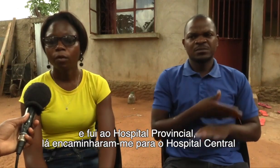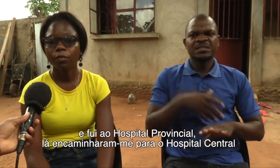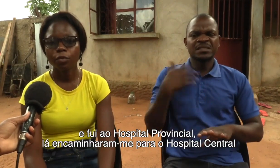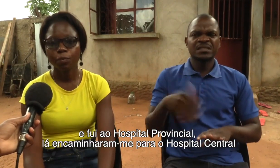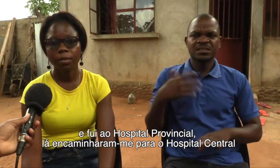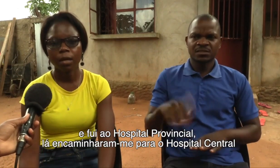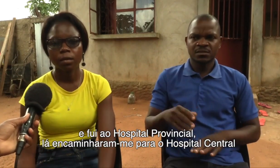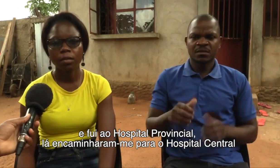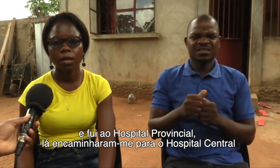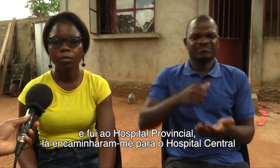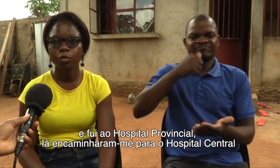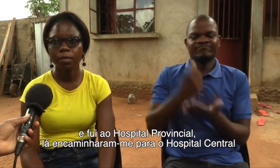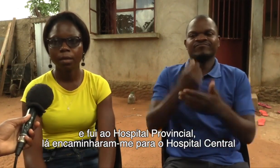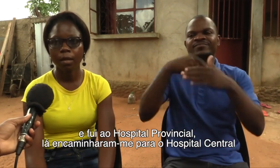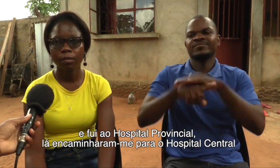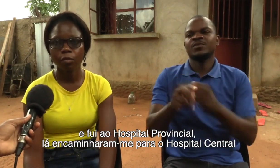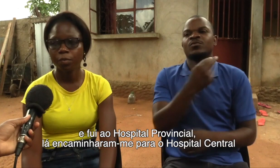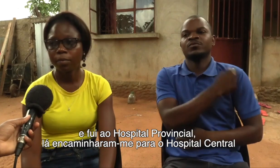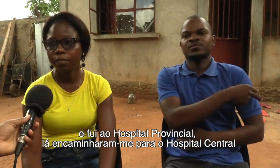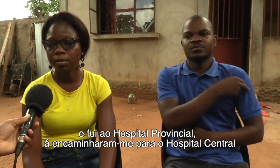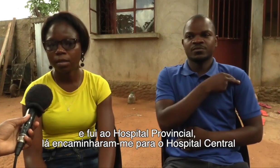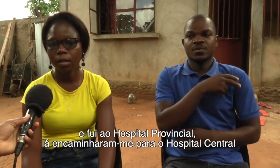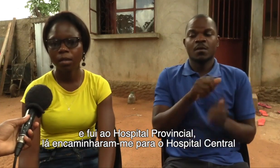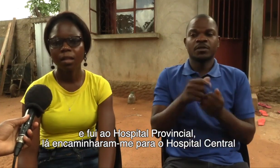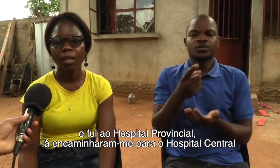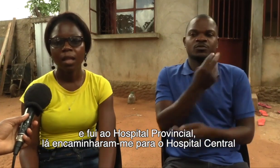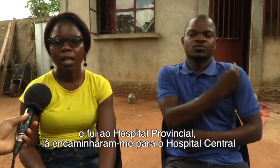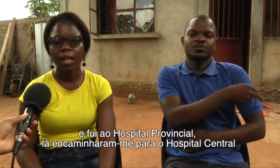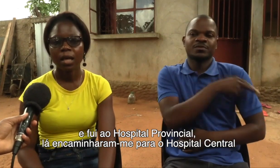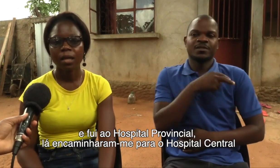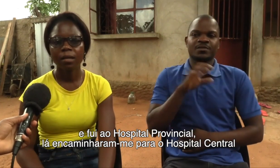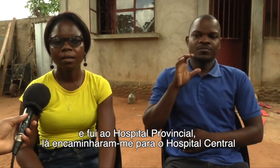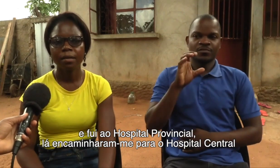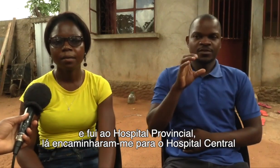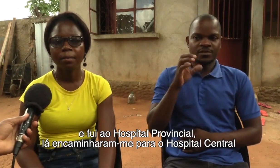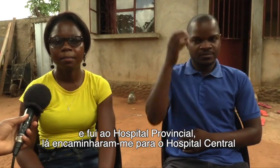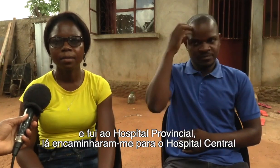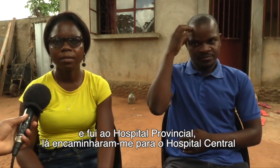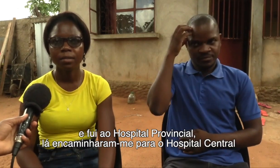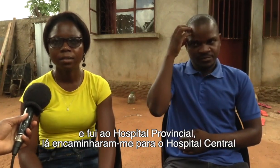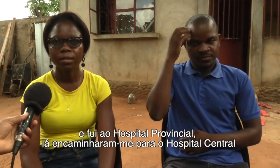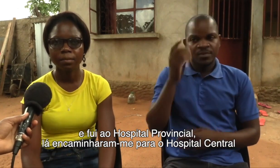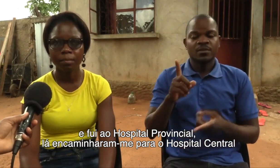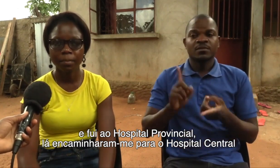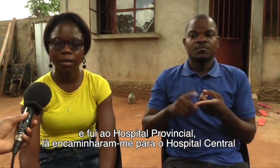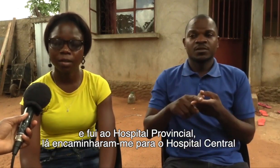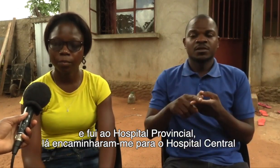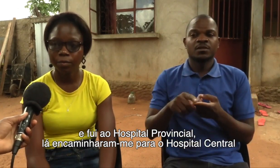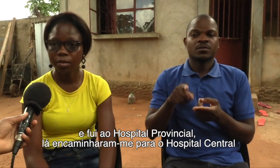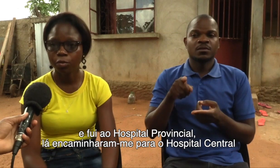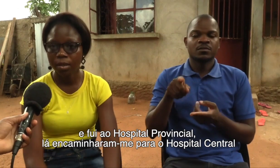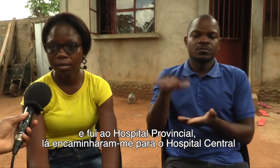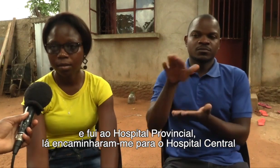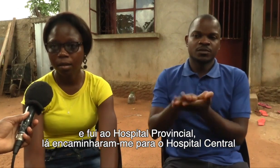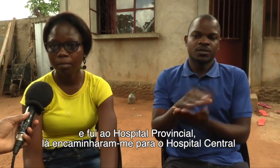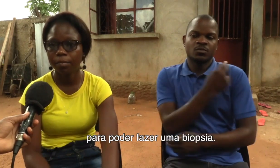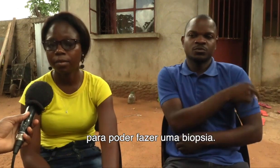Foi quando fui ao hospital, cheguei do hospital, fui ao hospital provincial. Lá, me mandaram para